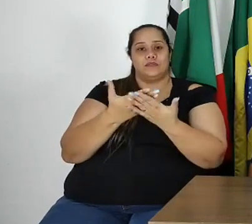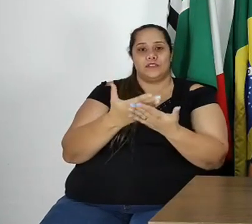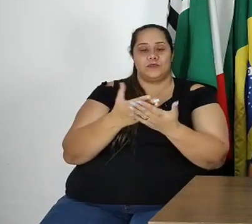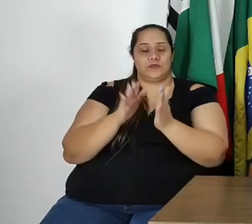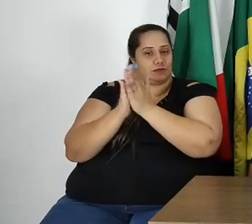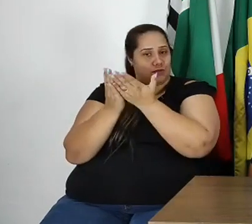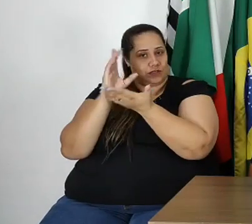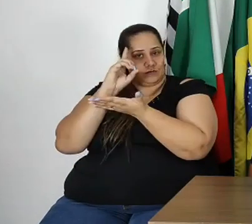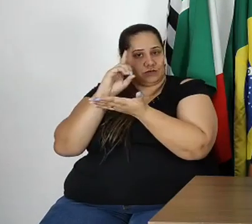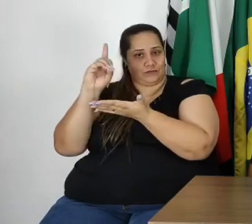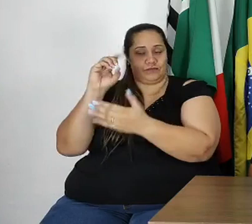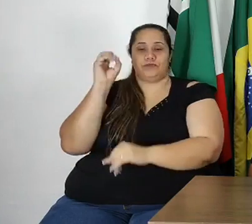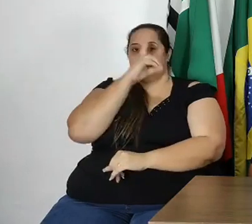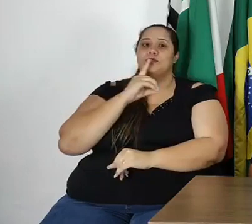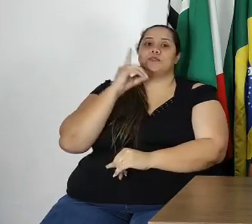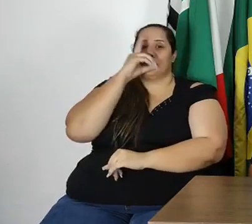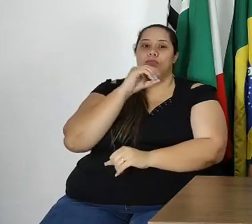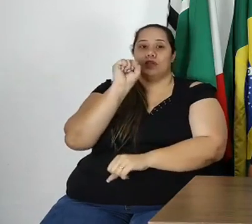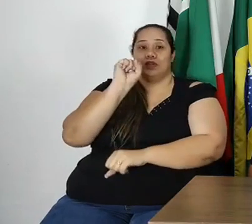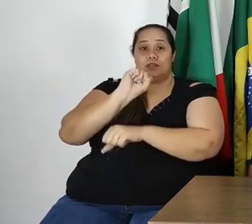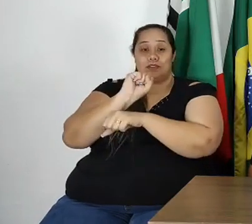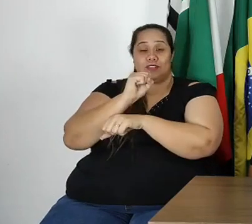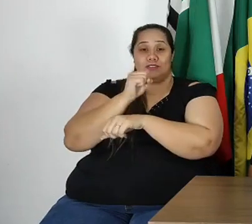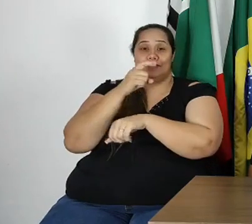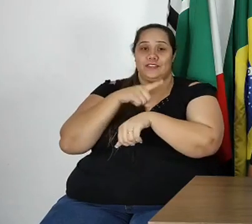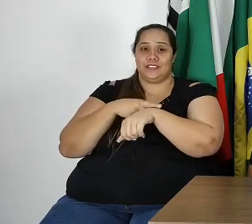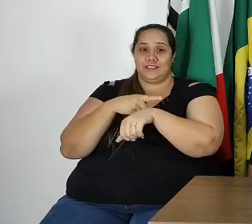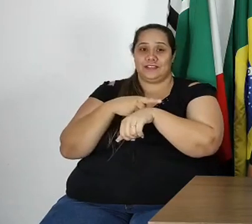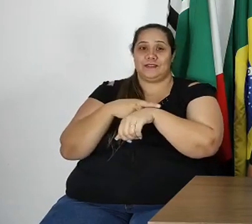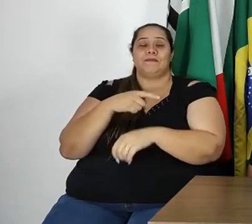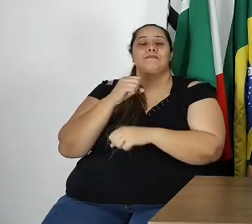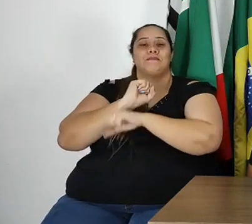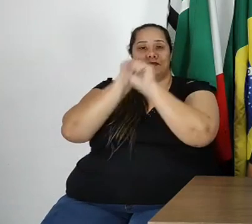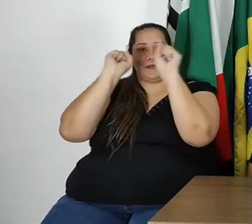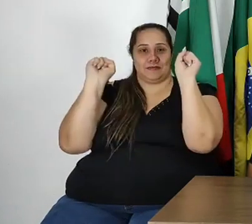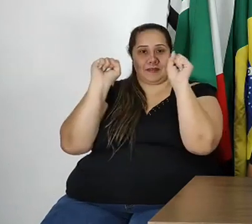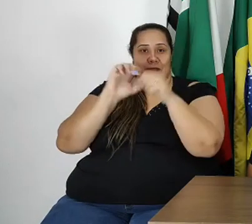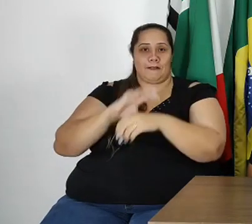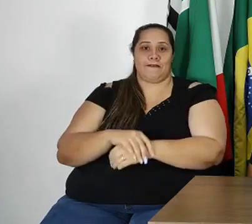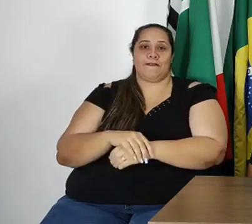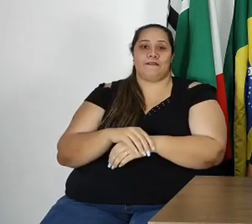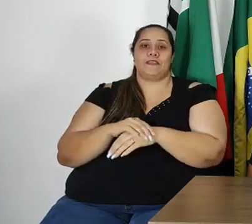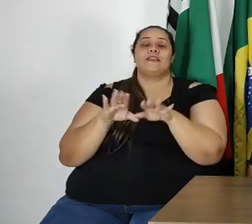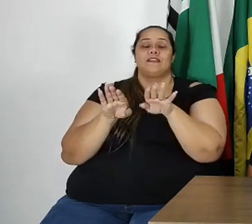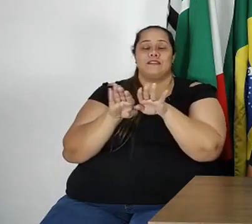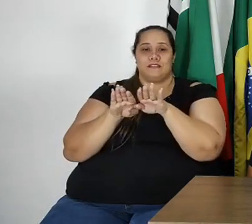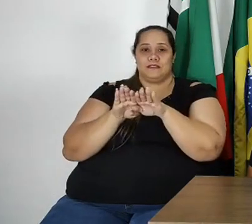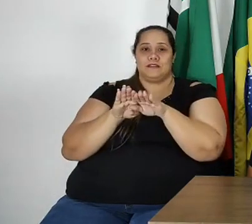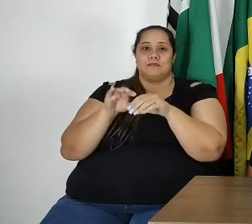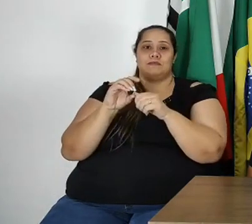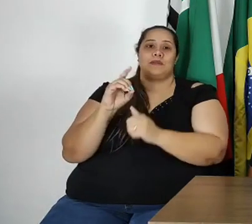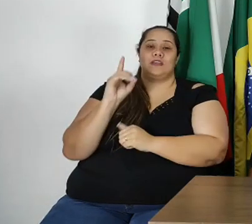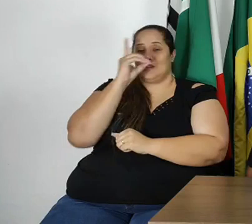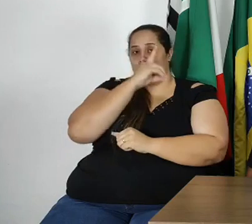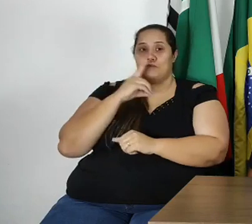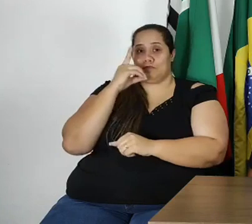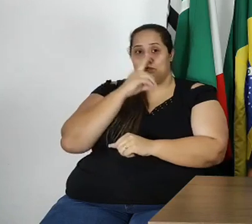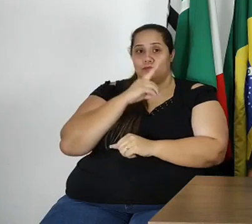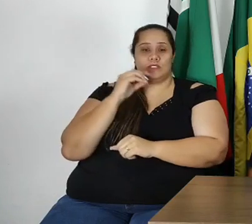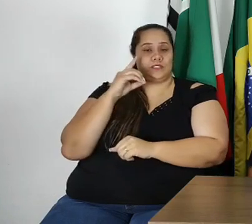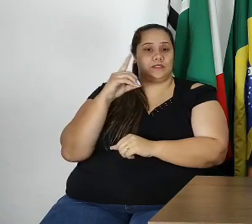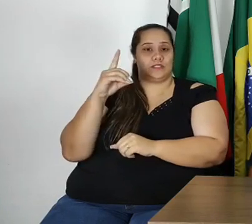domingos, 8 da manhã, com o Marcelo. E também o culto, todos os domingos.